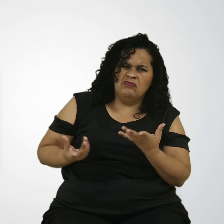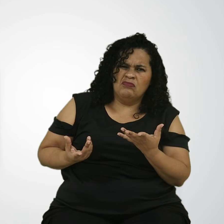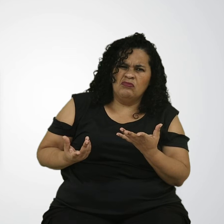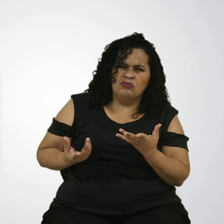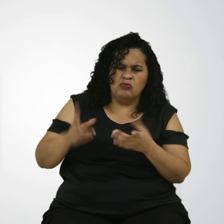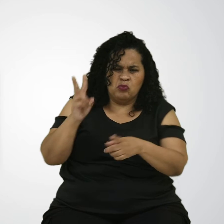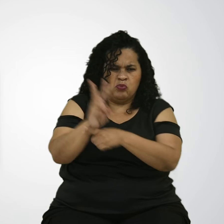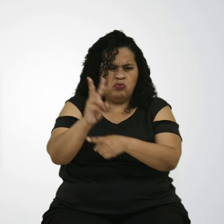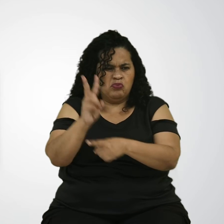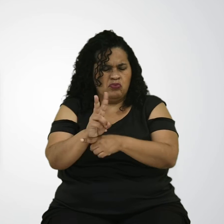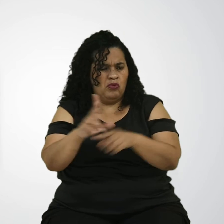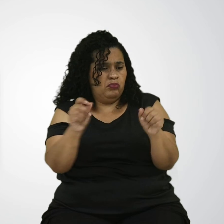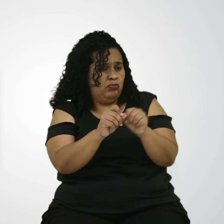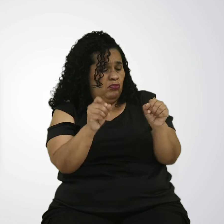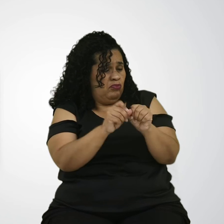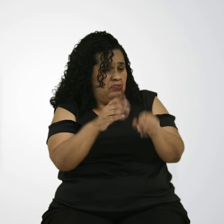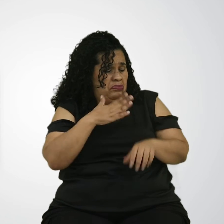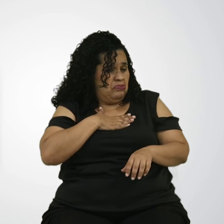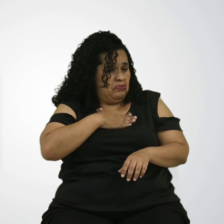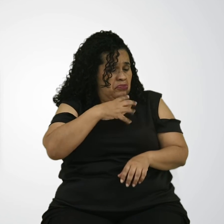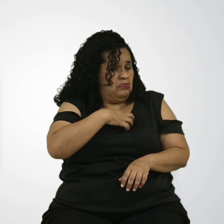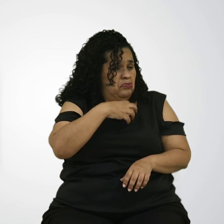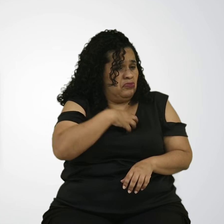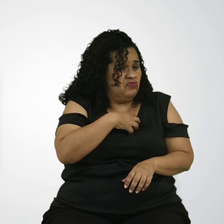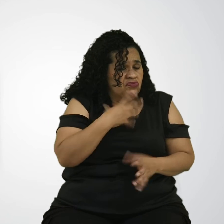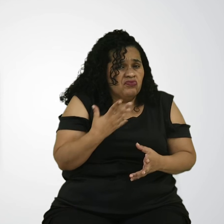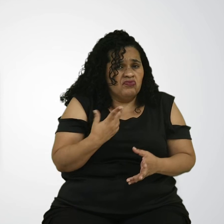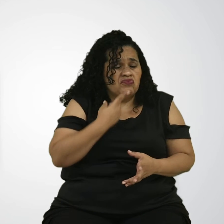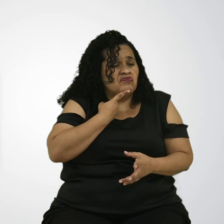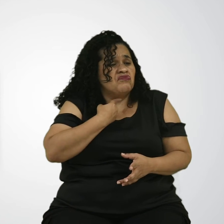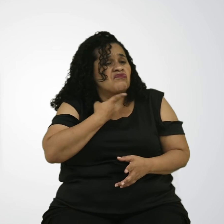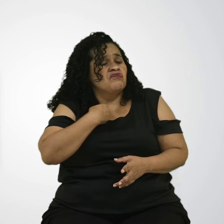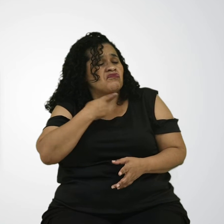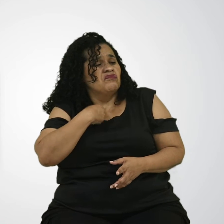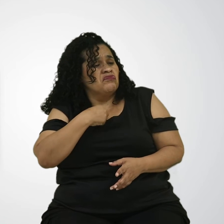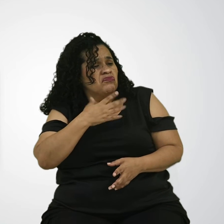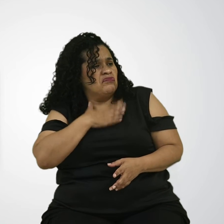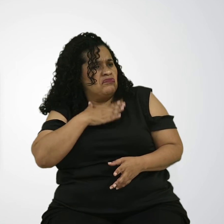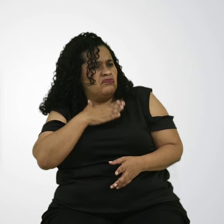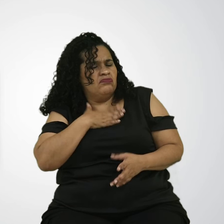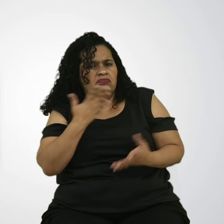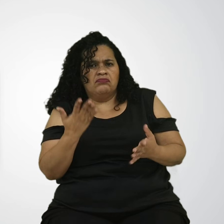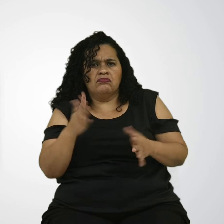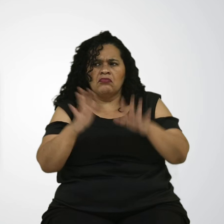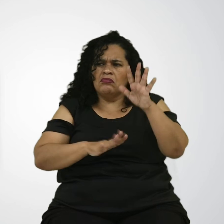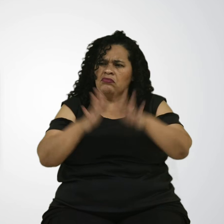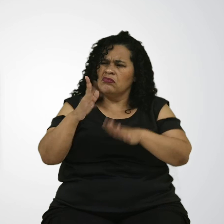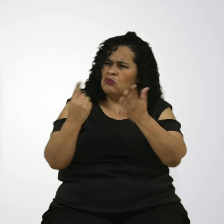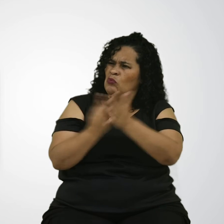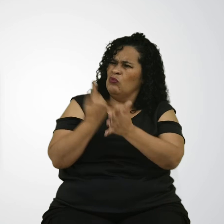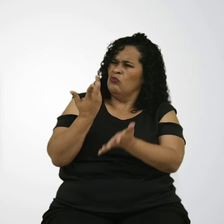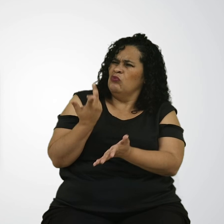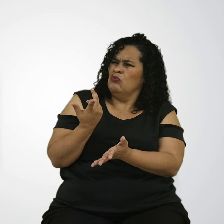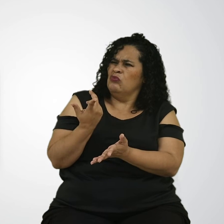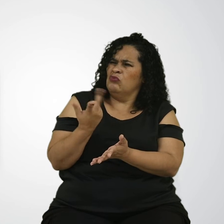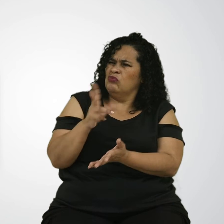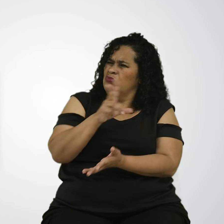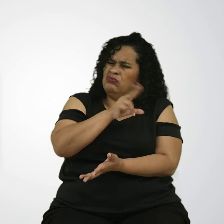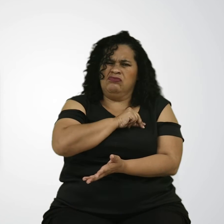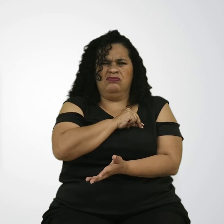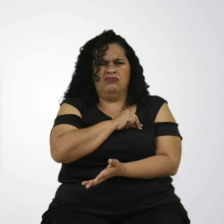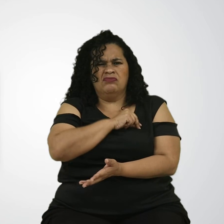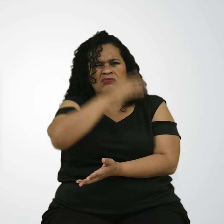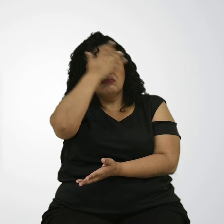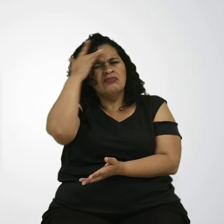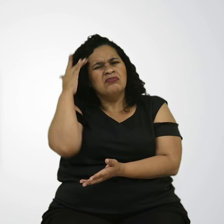Não, porque eu faço assim, porque e tal. Às vezes eu me questiono, né? Será que muitas das pessoas que ficam